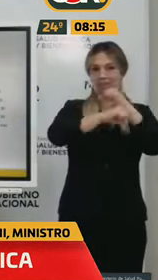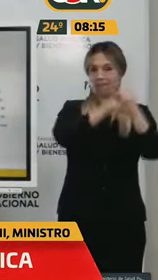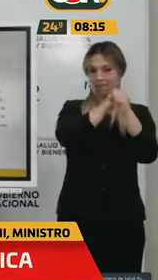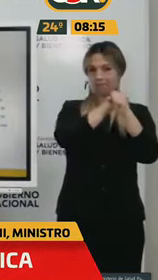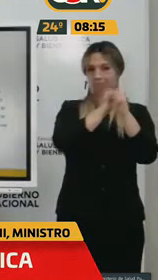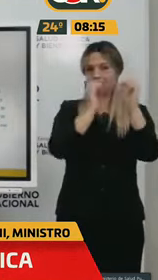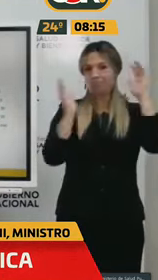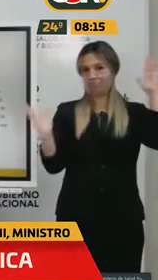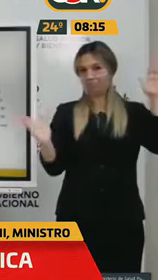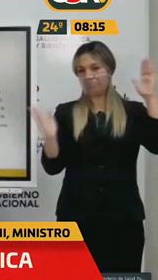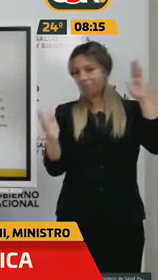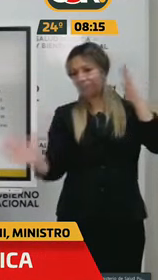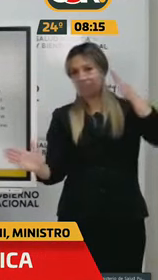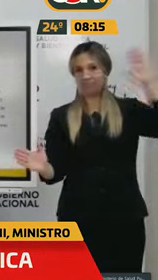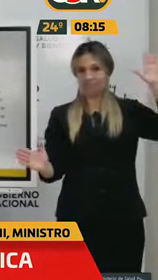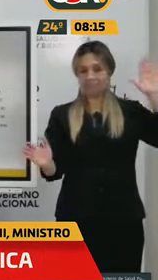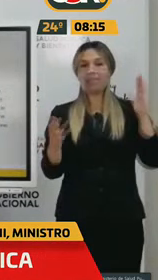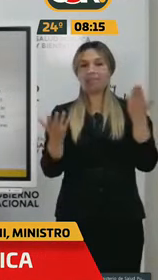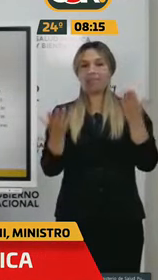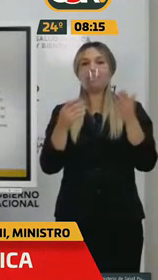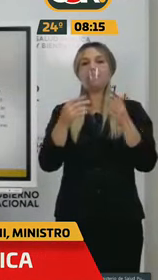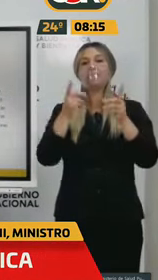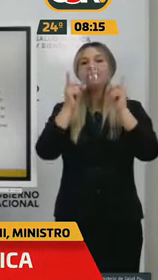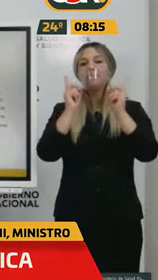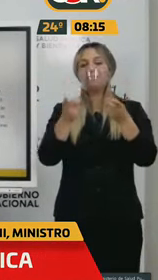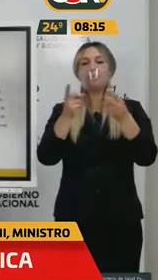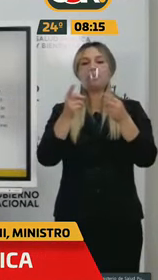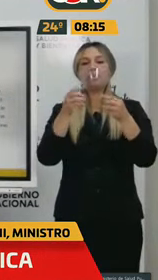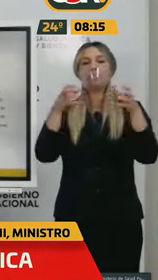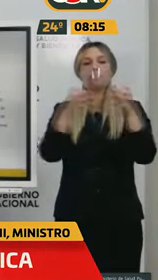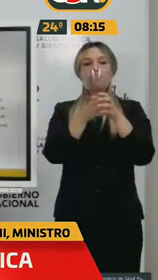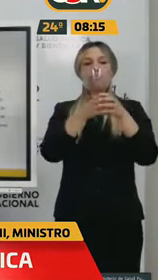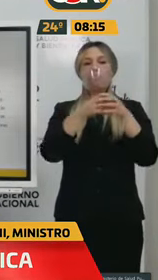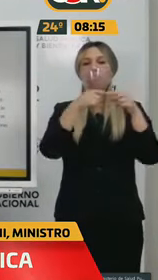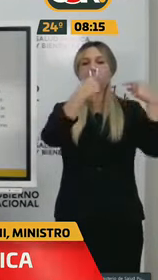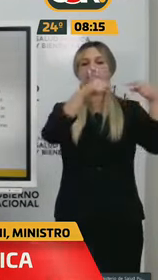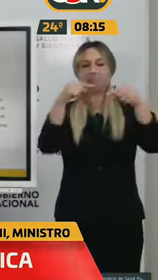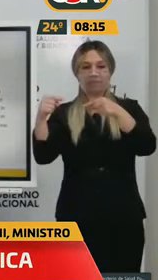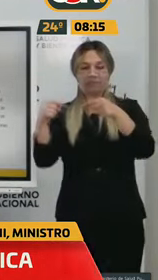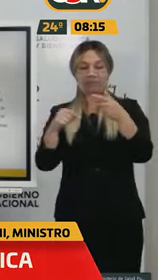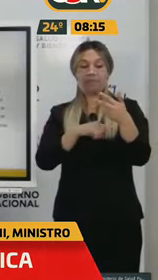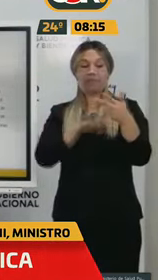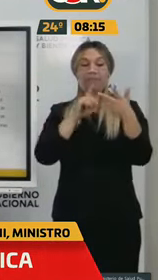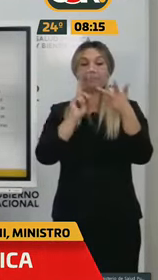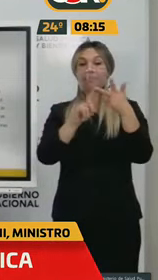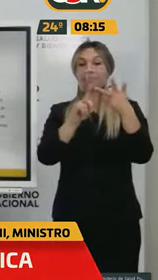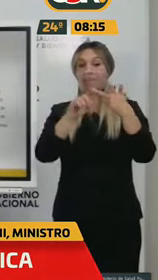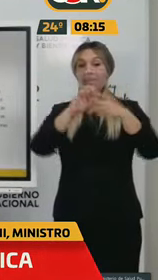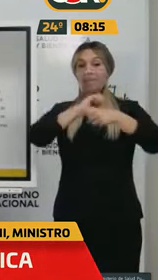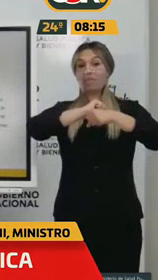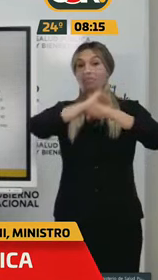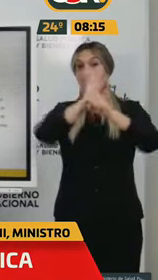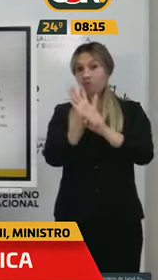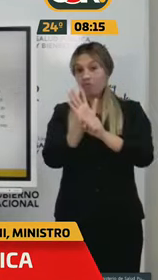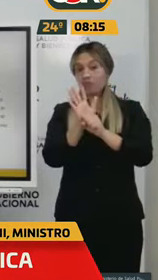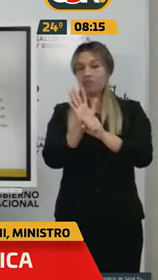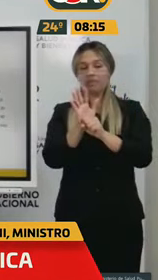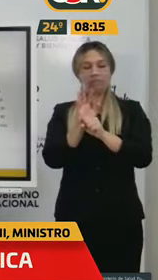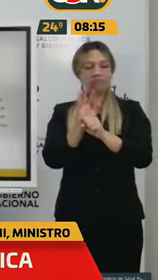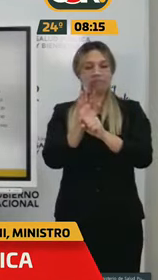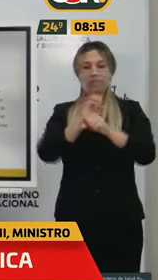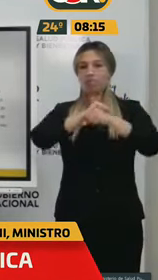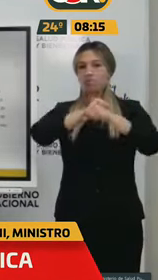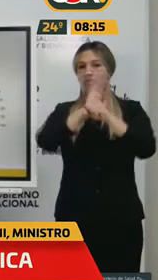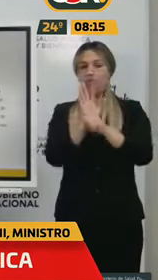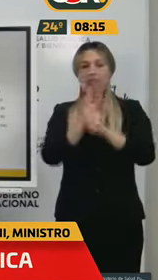distribución después un poco bastante homogénea a los otros grupos, ¿verdad? Y en el caso del SARS-CoV-2, claramente